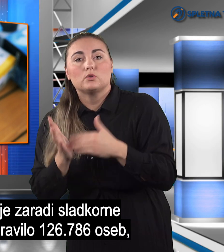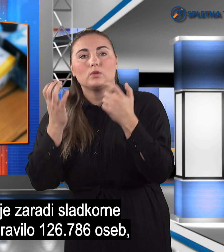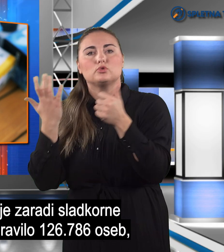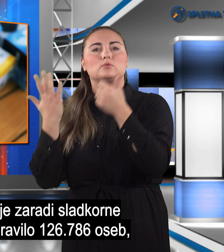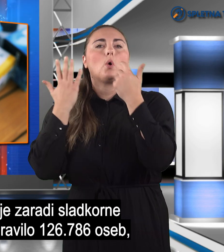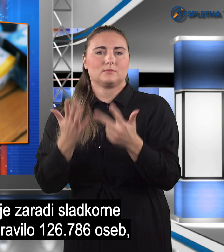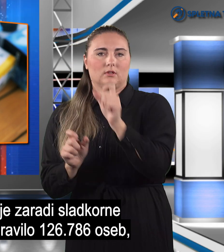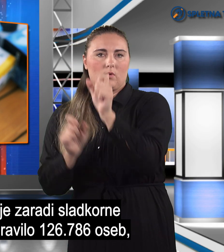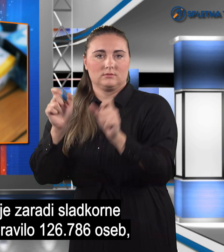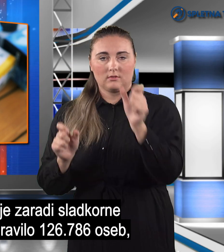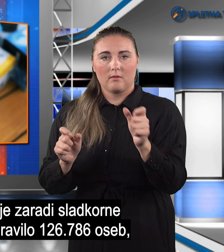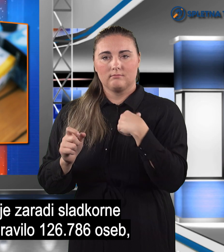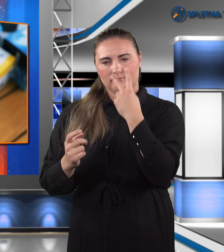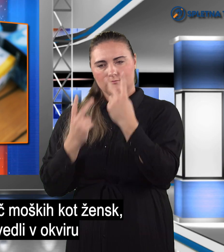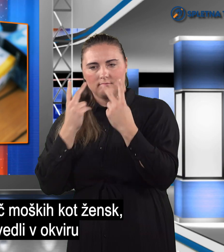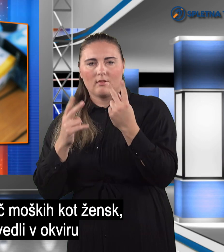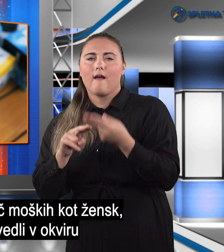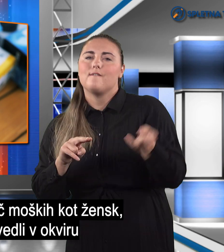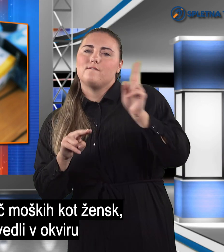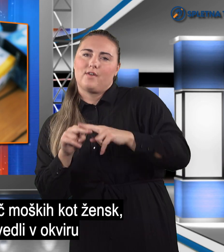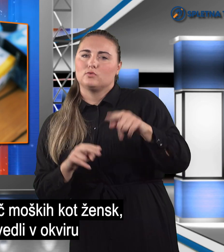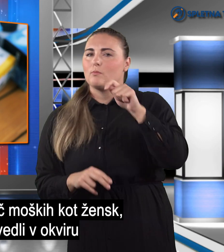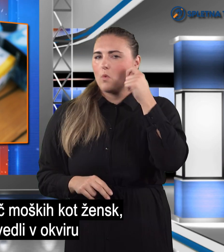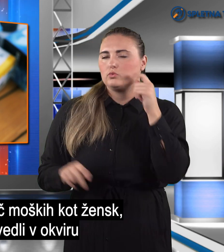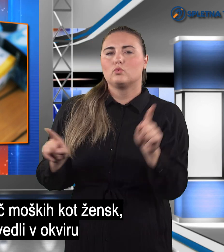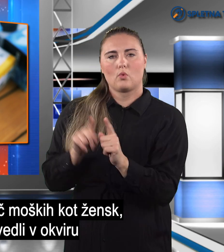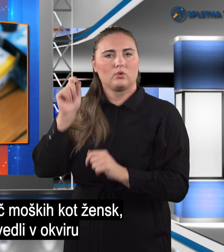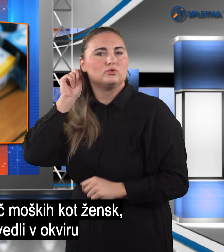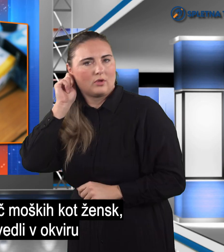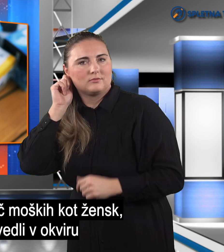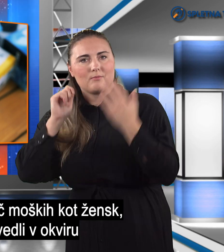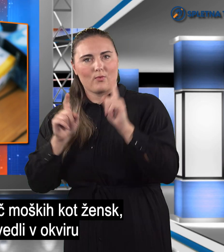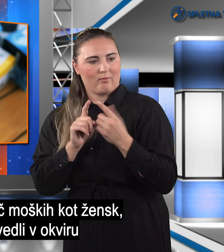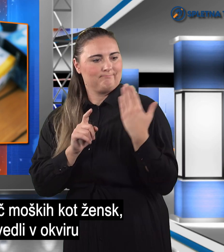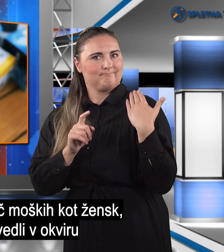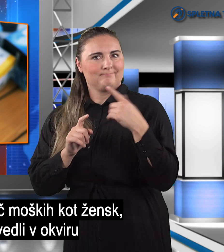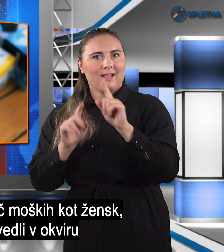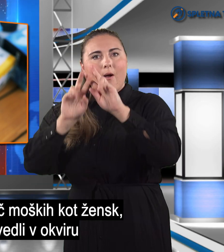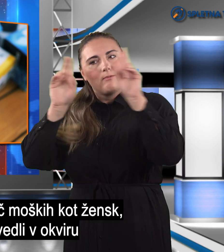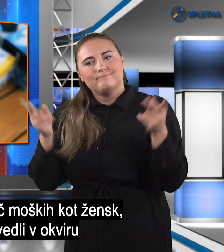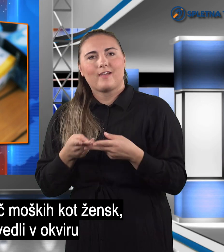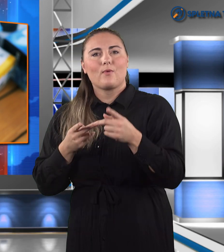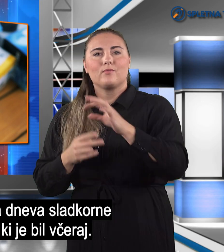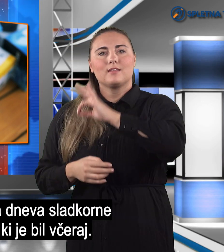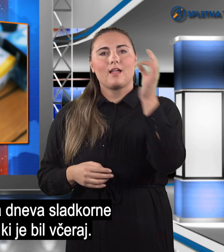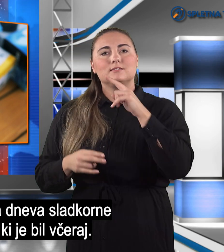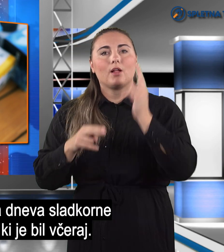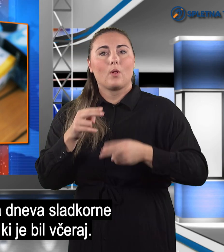126.786 oseb, med njimi več moških kot žensk, so navedli v okviru Svetovnega dneva sladkorne bolezni, ki je